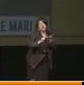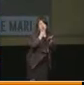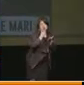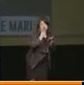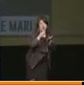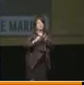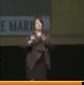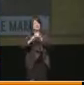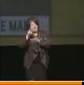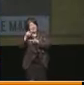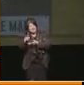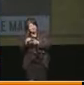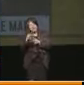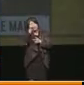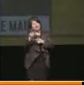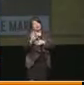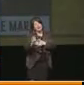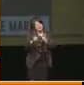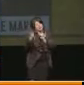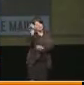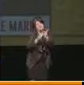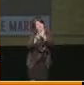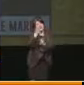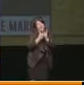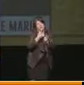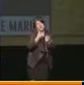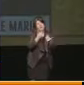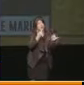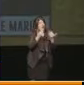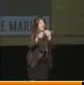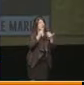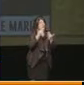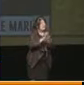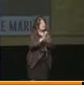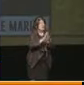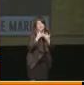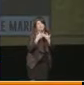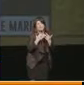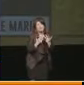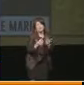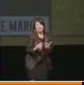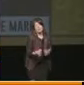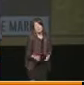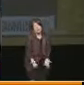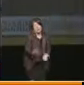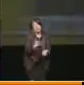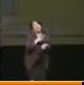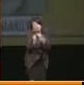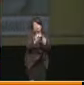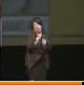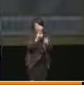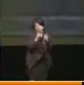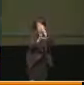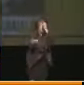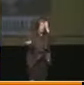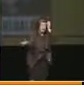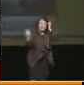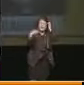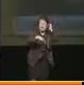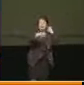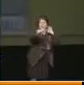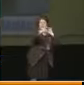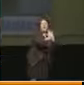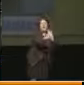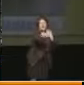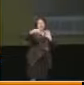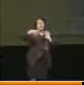incontri per quanto la conferenza stampa è lunga non mi rischierei a dirgli tutti Antonio Manzini Marco Malvaldi Marco Missiroli